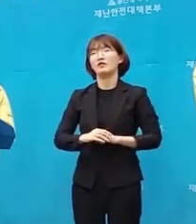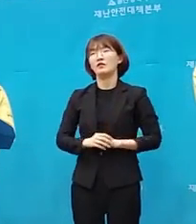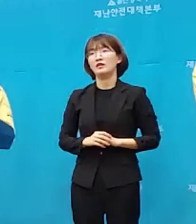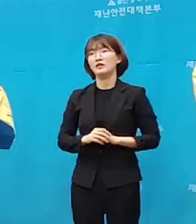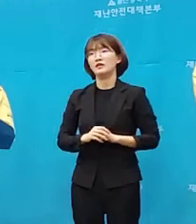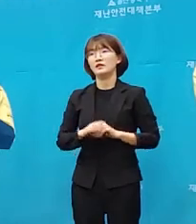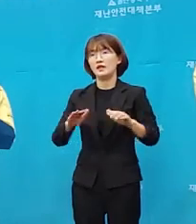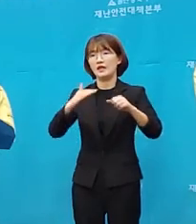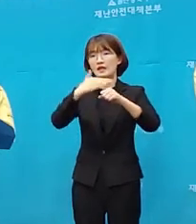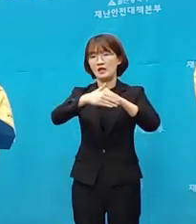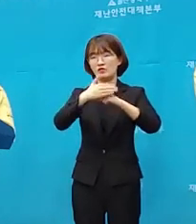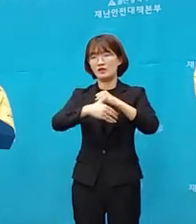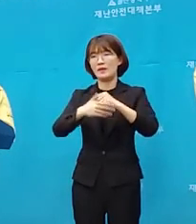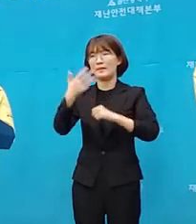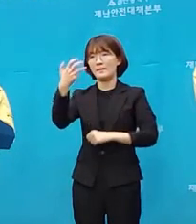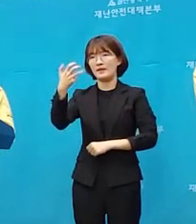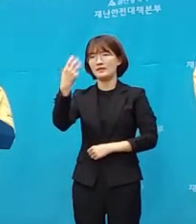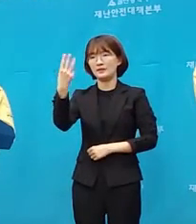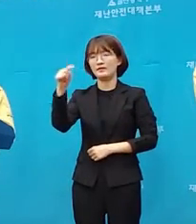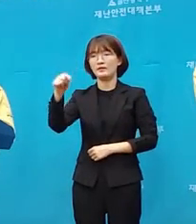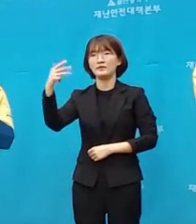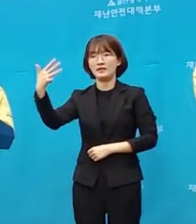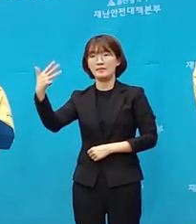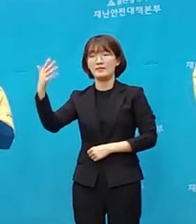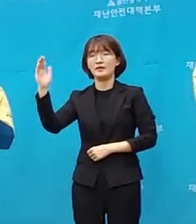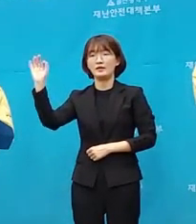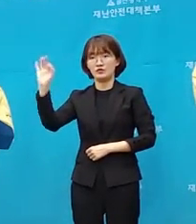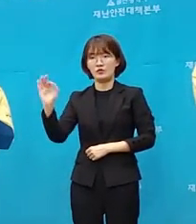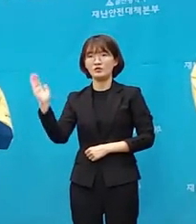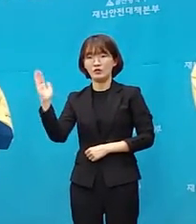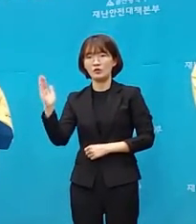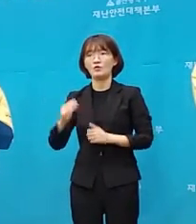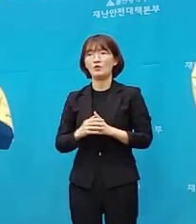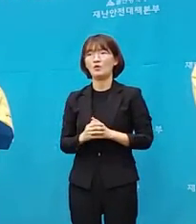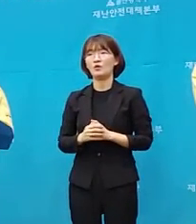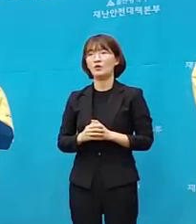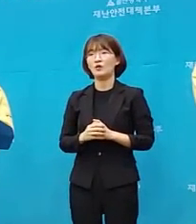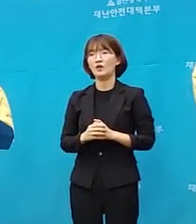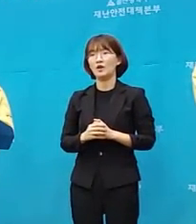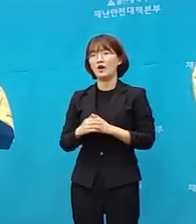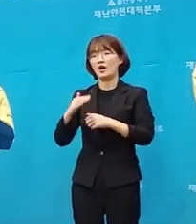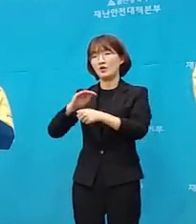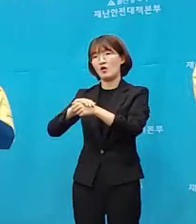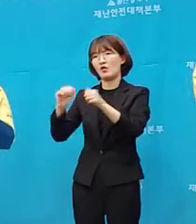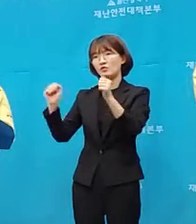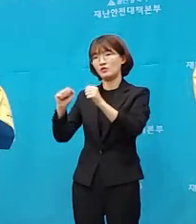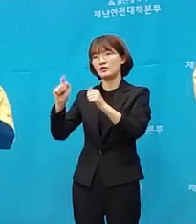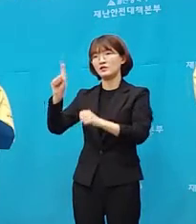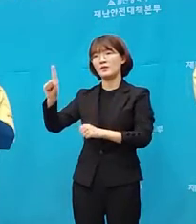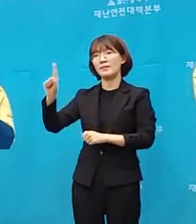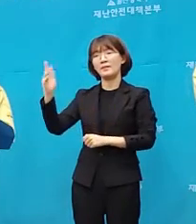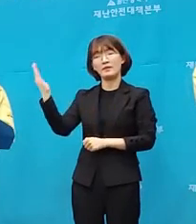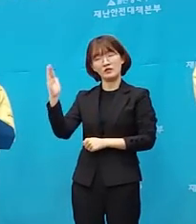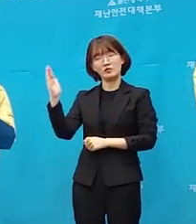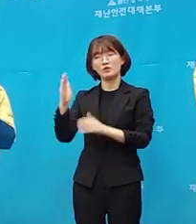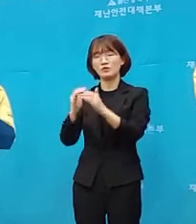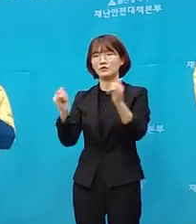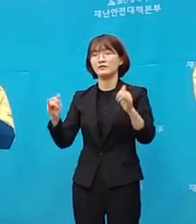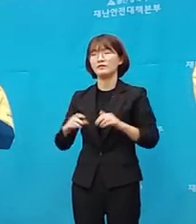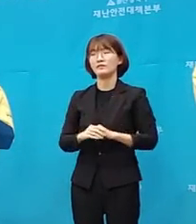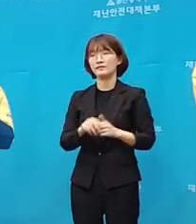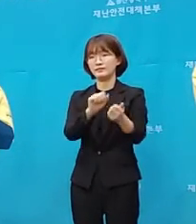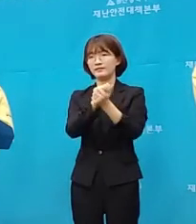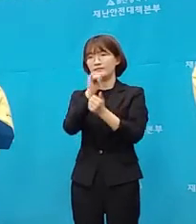7,267명으로 87.3%를 차지하고 대구가 2,098명, 경북이 1,129명입니다.